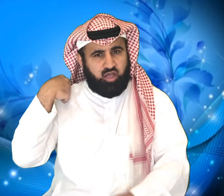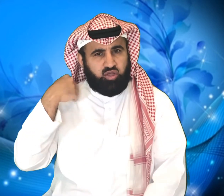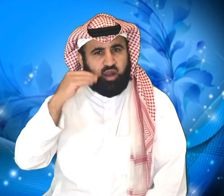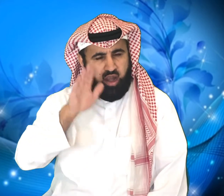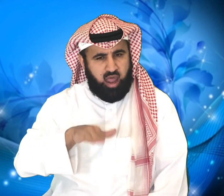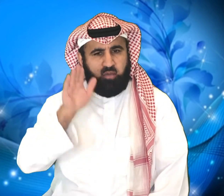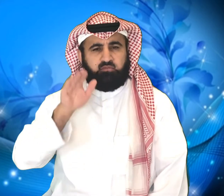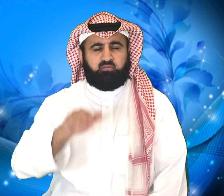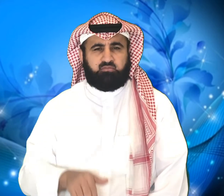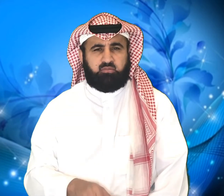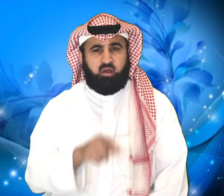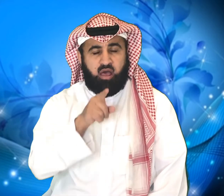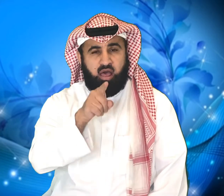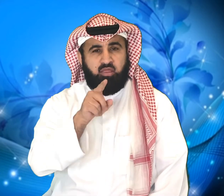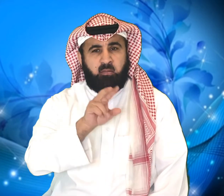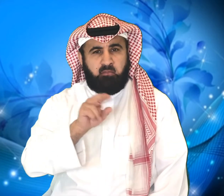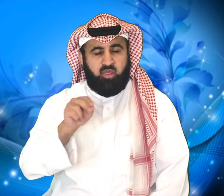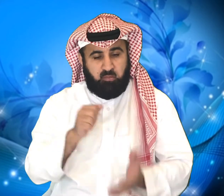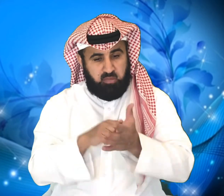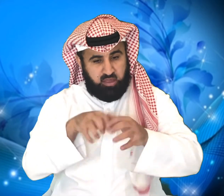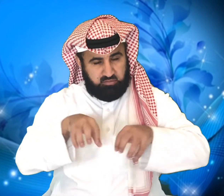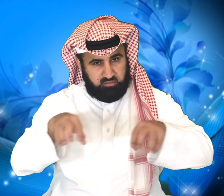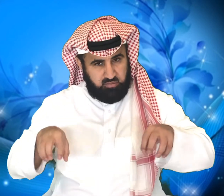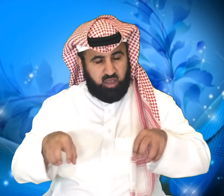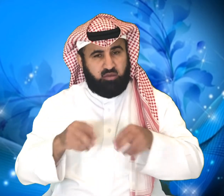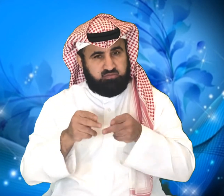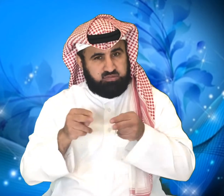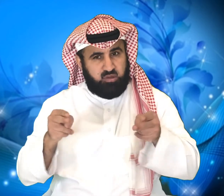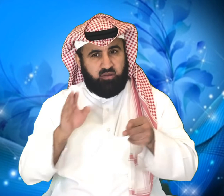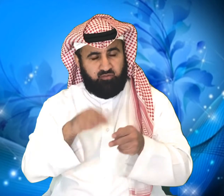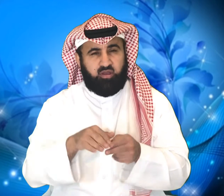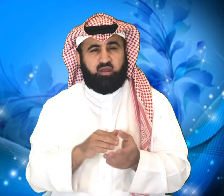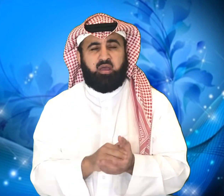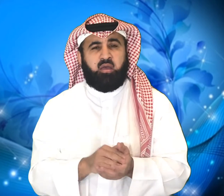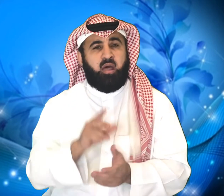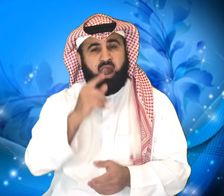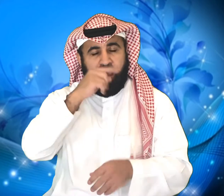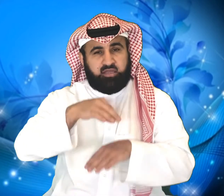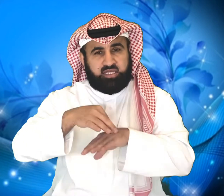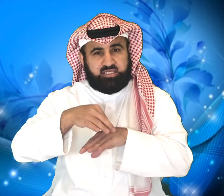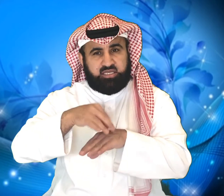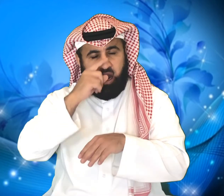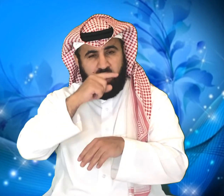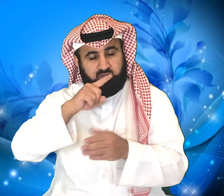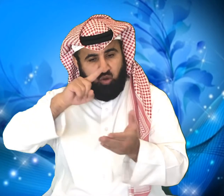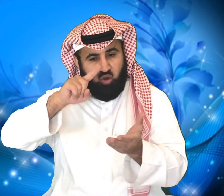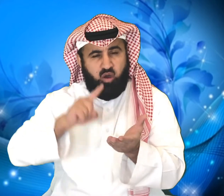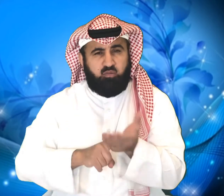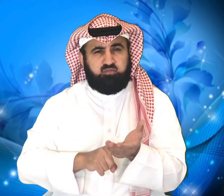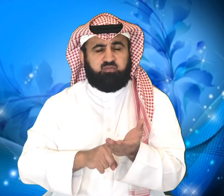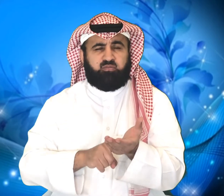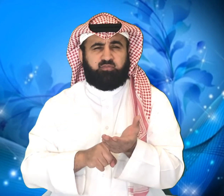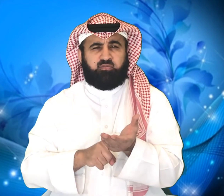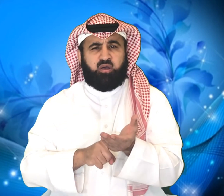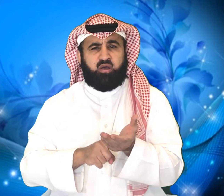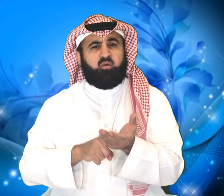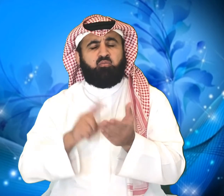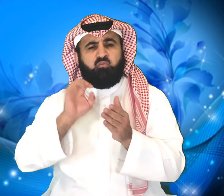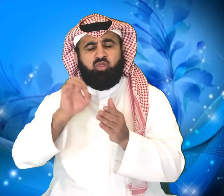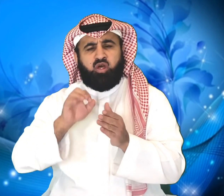الرحم. وهكذا أيضا بالنسبة للجيران ولغيرهم ممن على الإنسان حق متأكد، فيمكن أن ينشئ